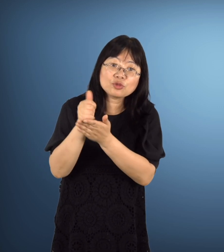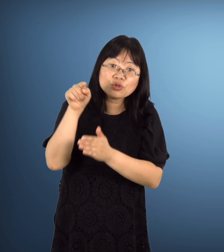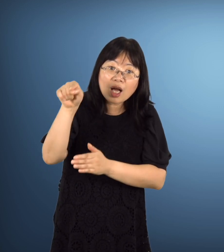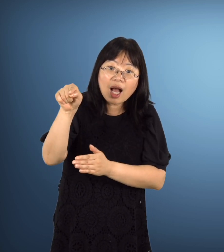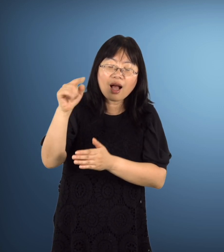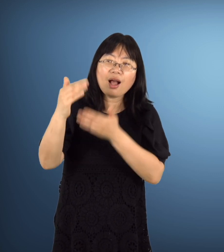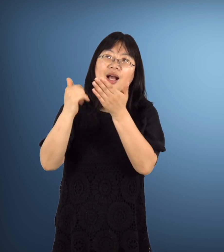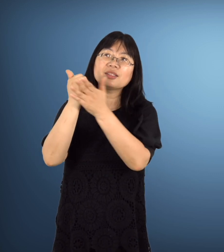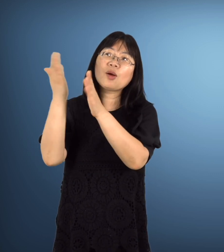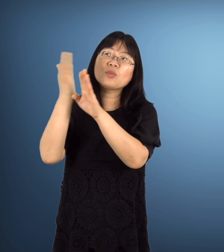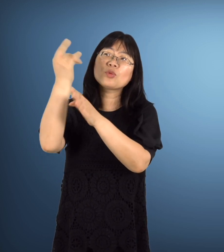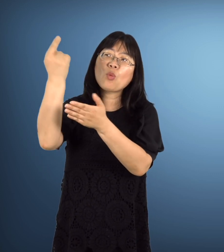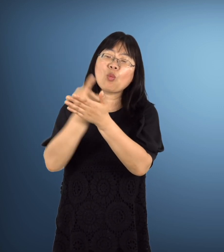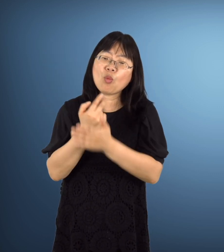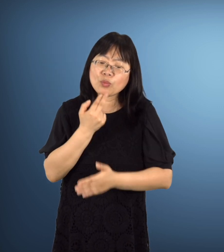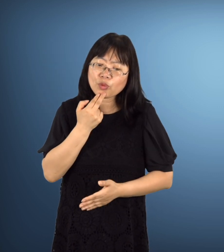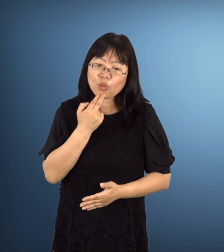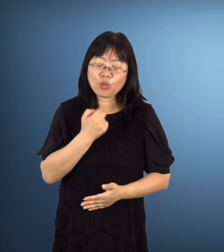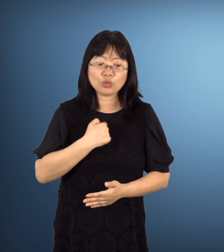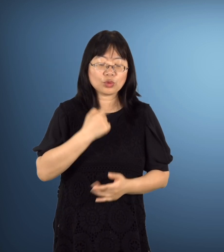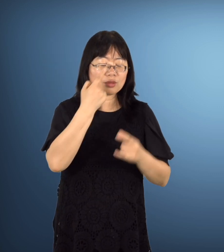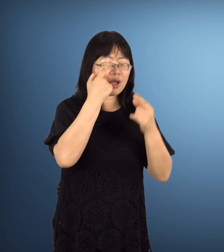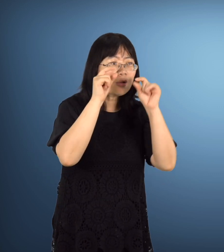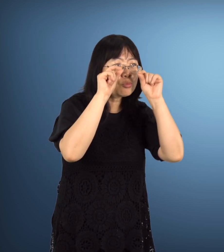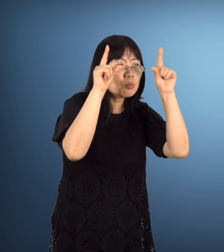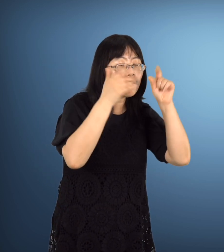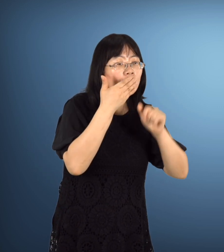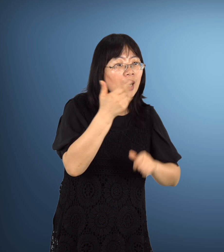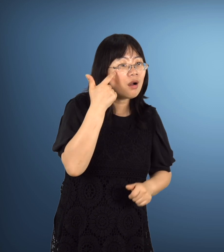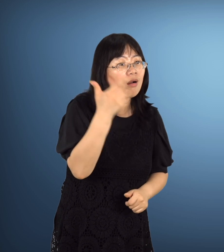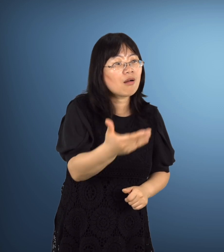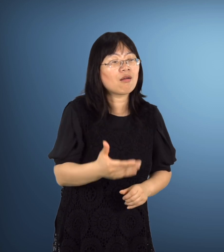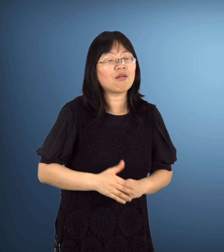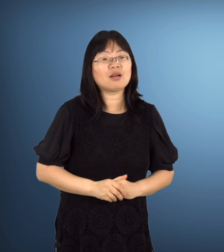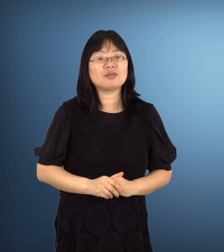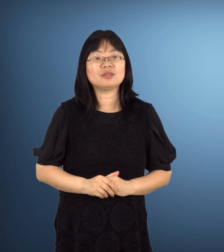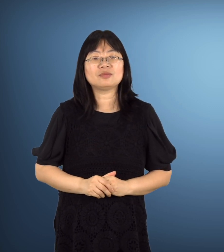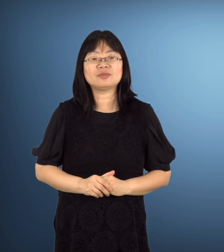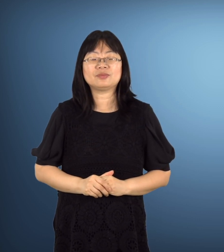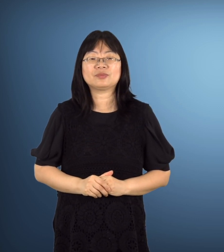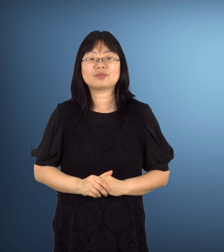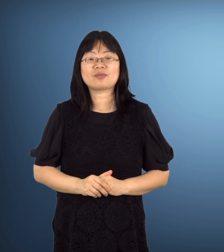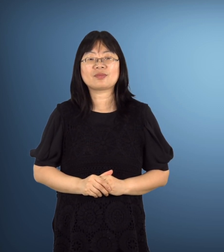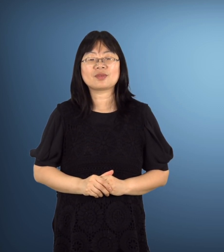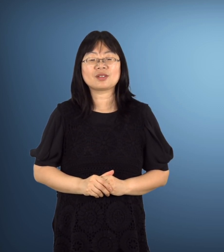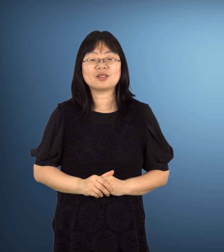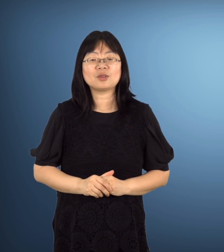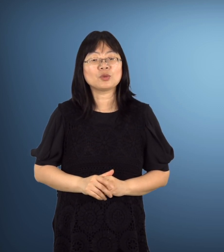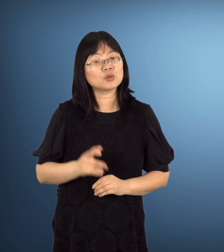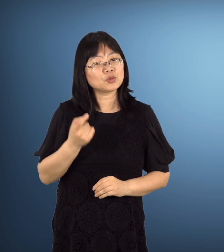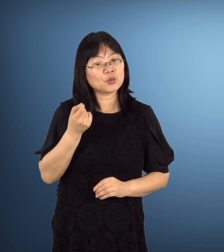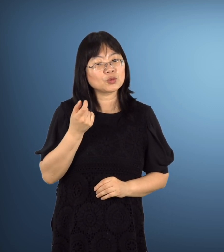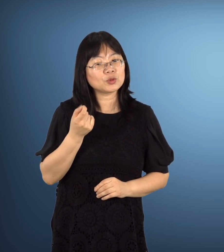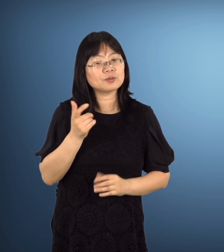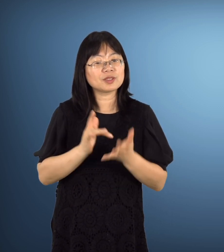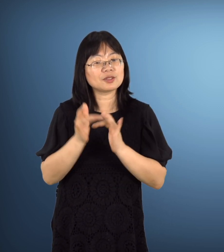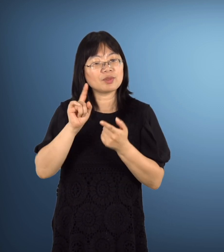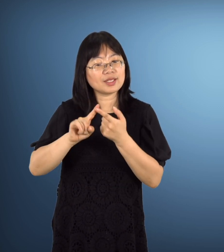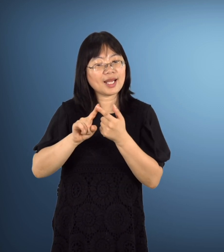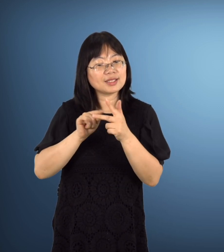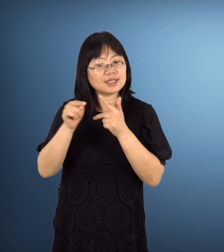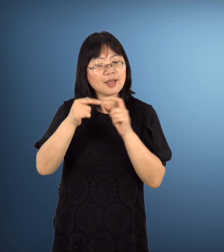하나님께로부터 오지 않았다면 어떻게 이런 일을 할 수 있겠습니까? 조금 더 이제 근접해져 있어요. 이해에